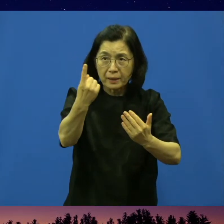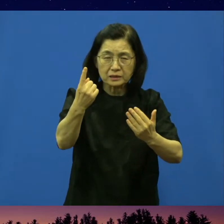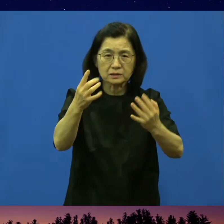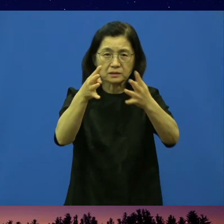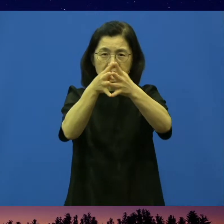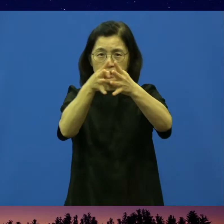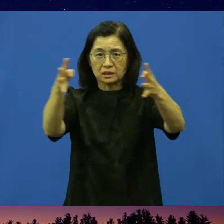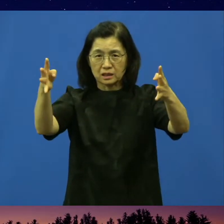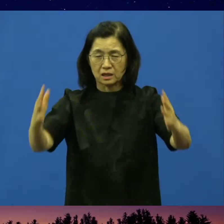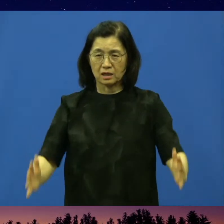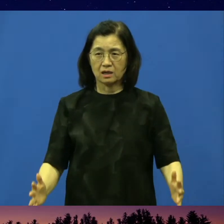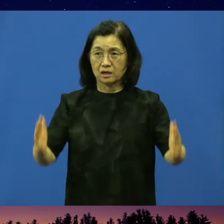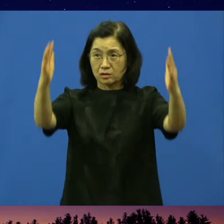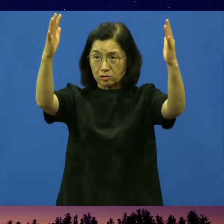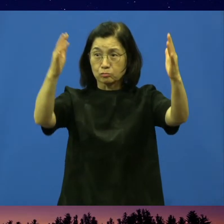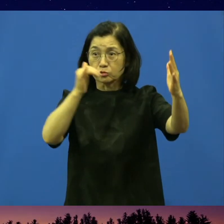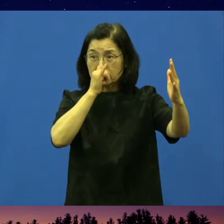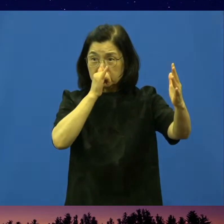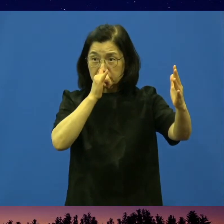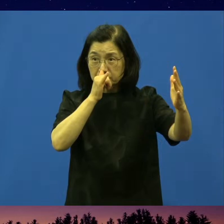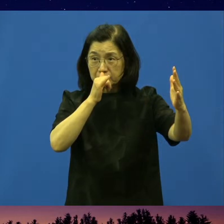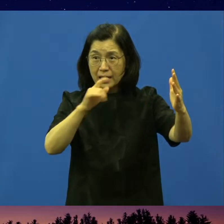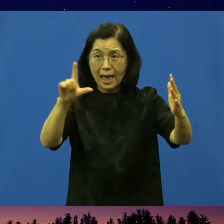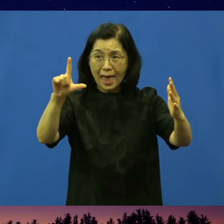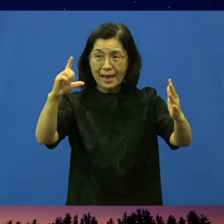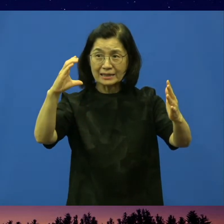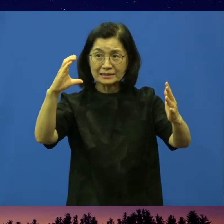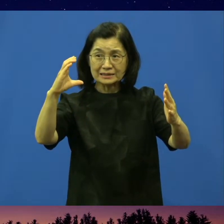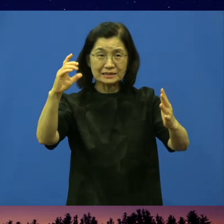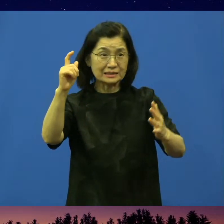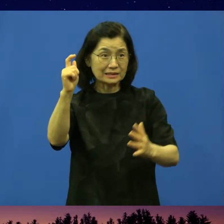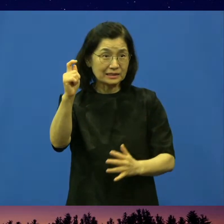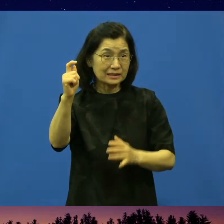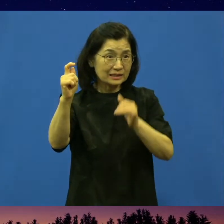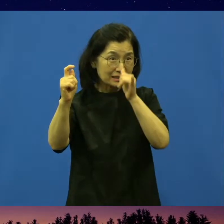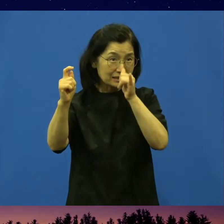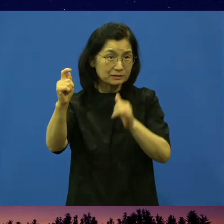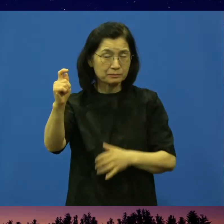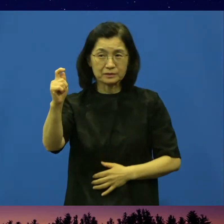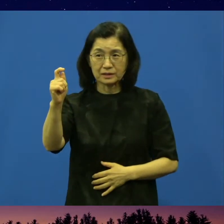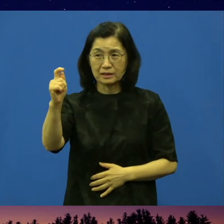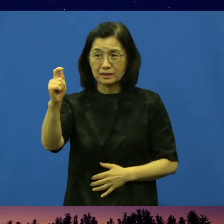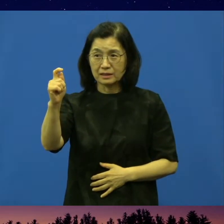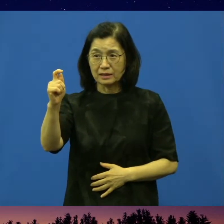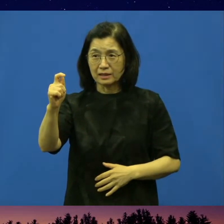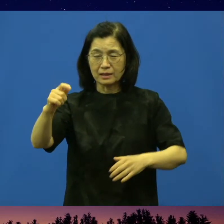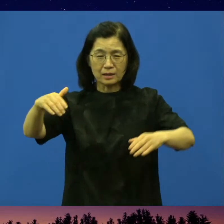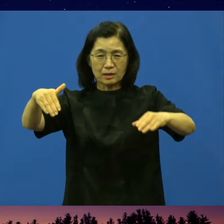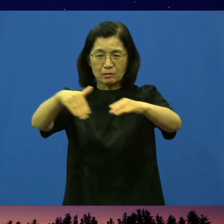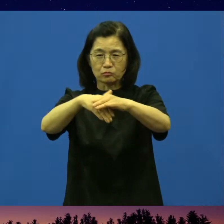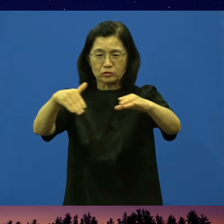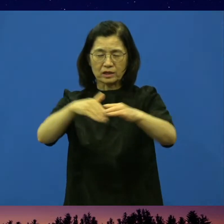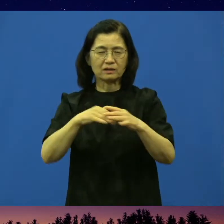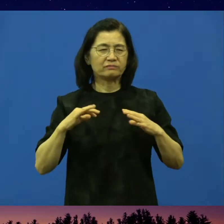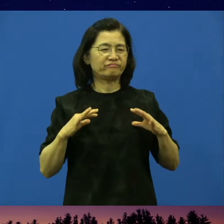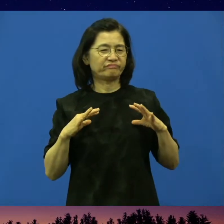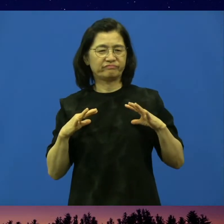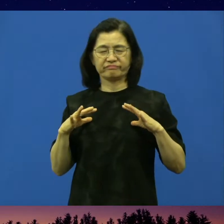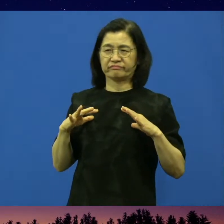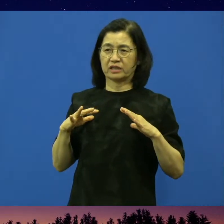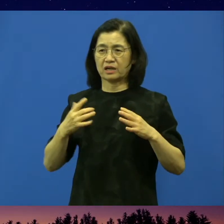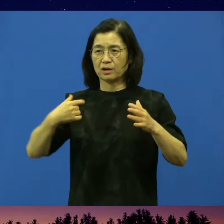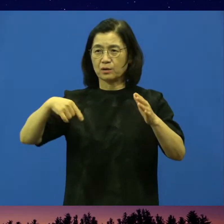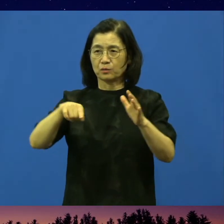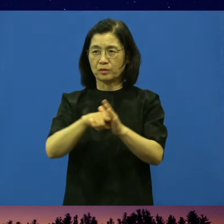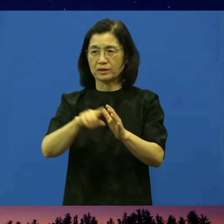이게 어쩌면서 굉장히 이게 문명의 자랑이요, 경제력을 드러내는 거잖아요. 그 나라에 부산도 101층이 있다